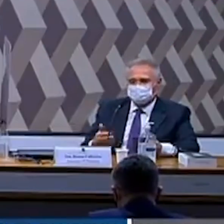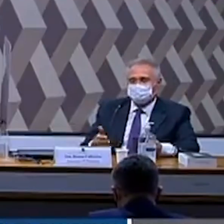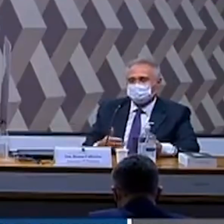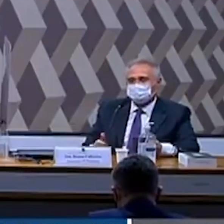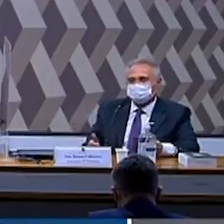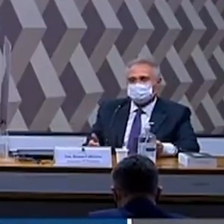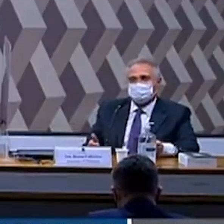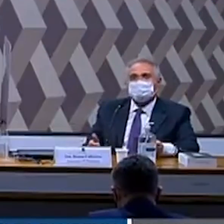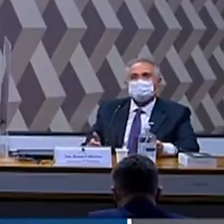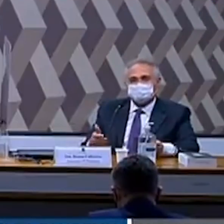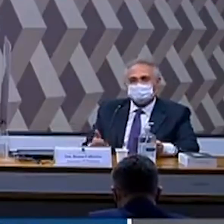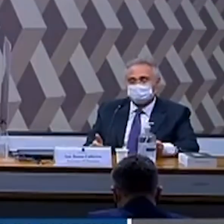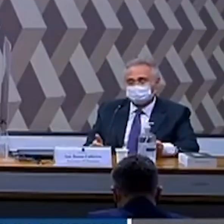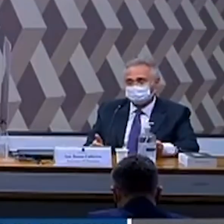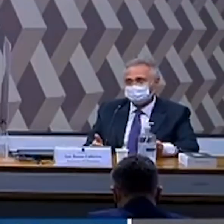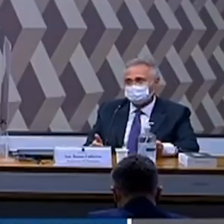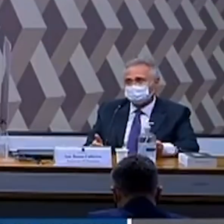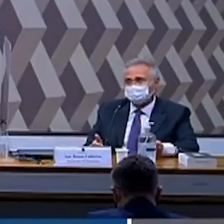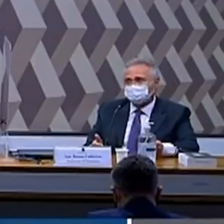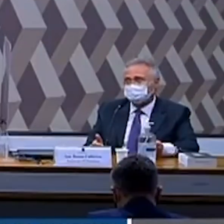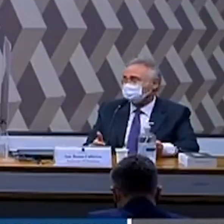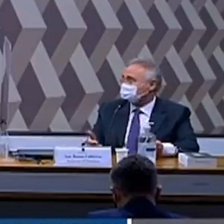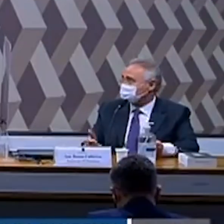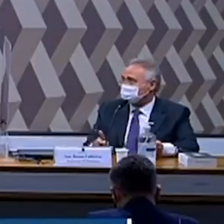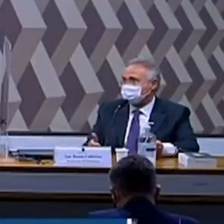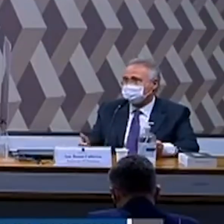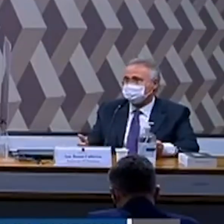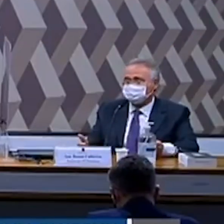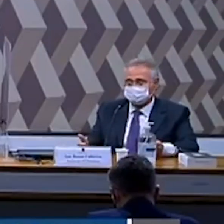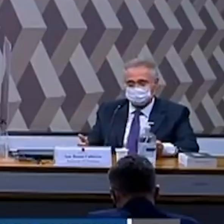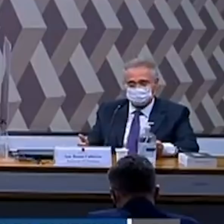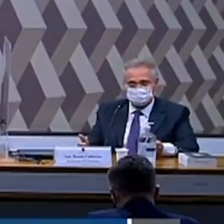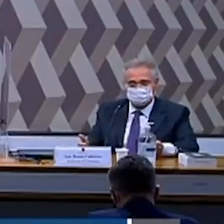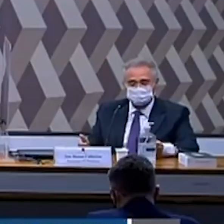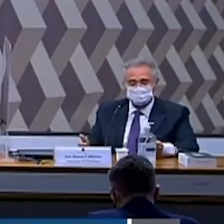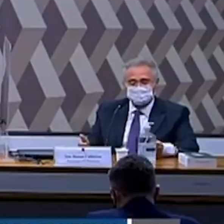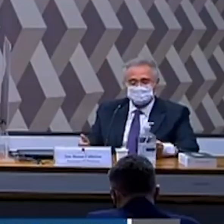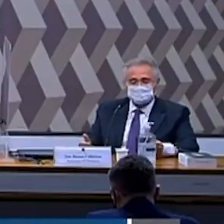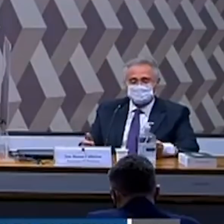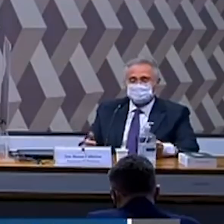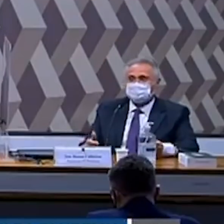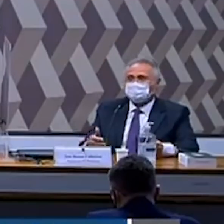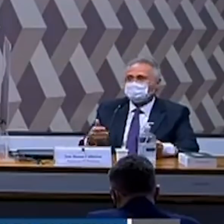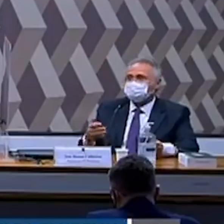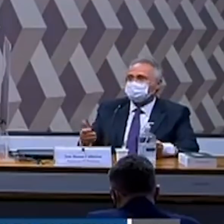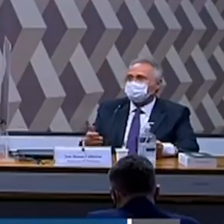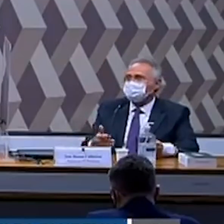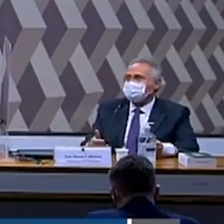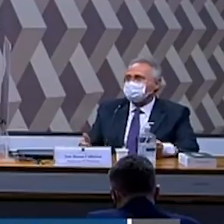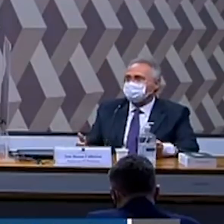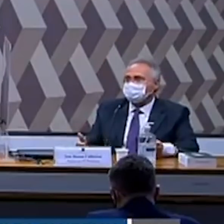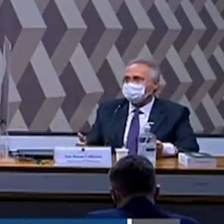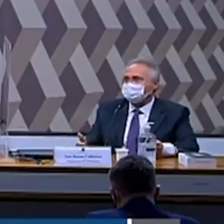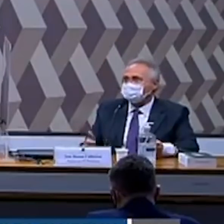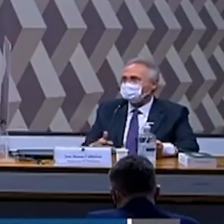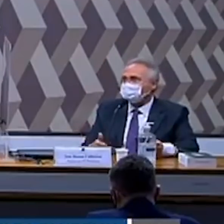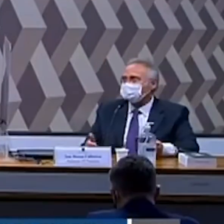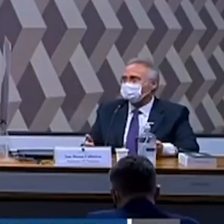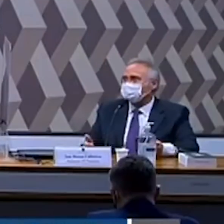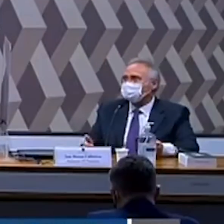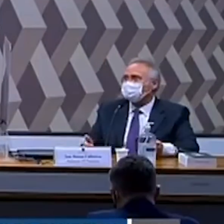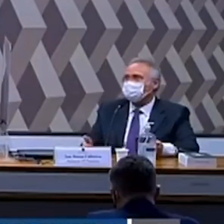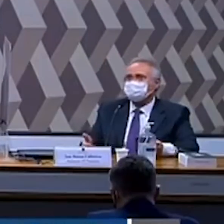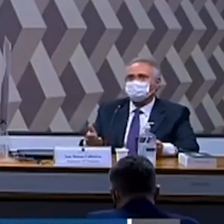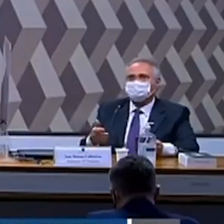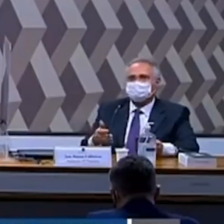uma informação que eu considero muito importante, senhor presidente, senhores senadores, é que esta comissão parlamentar